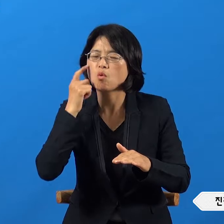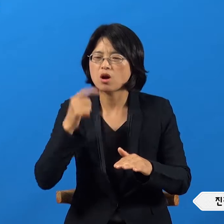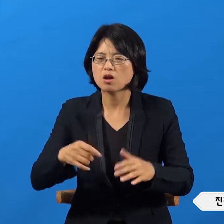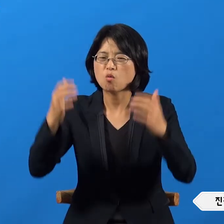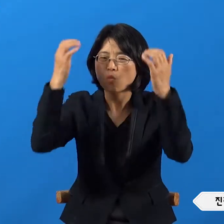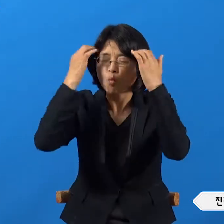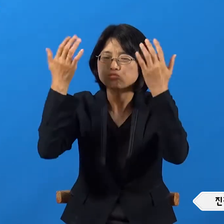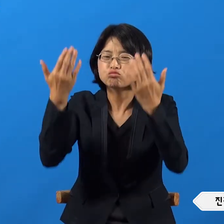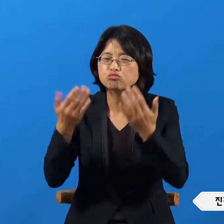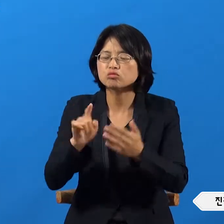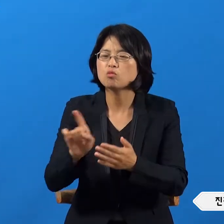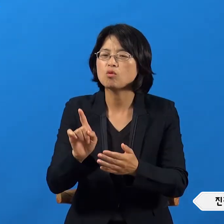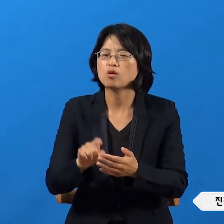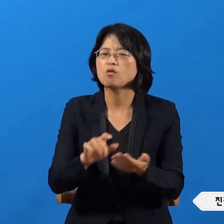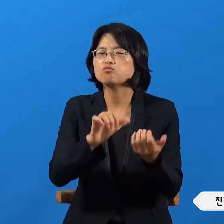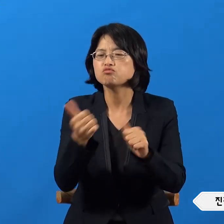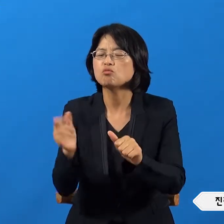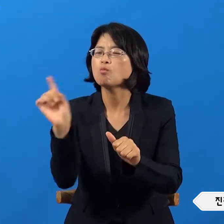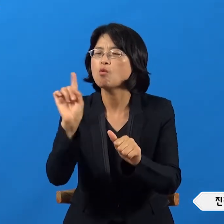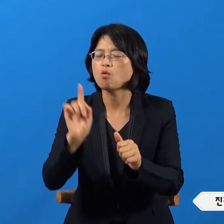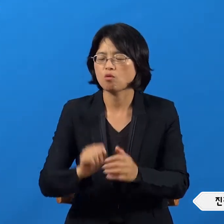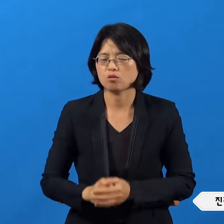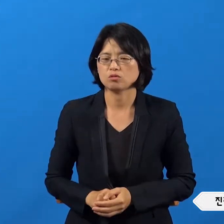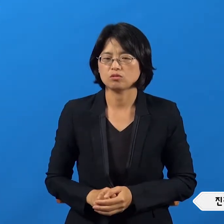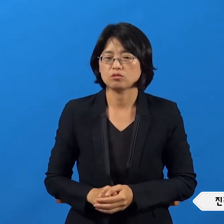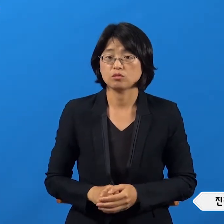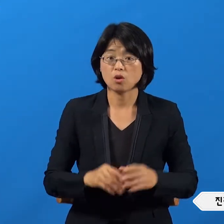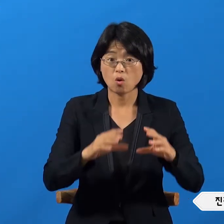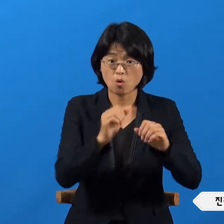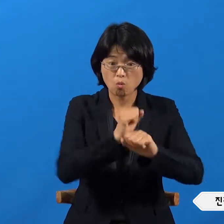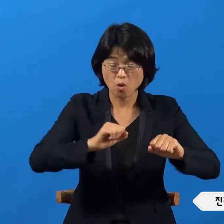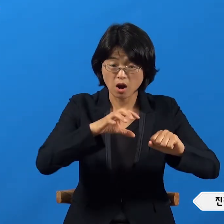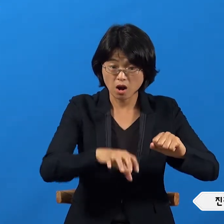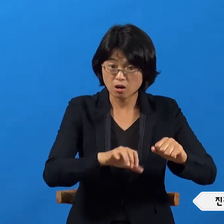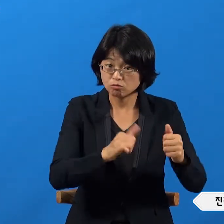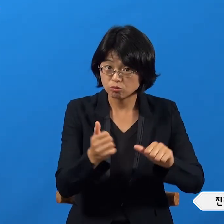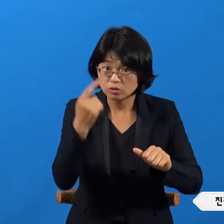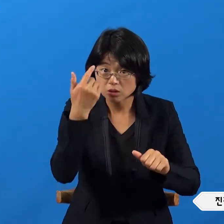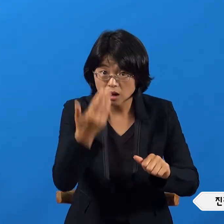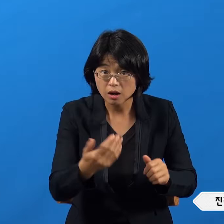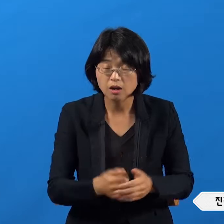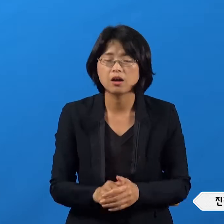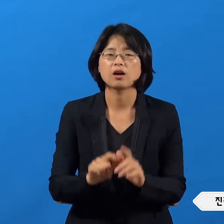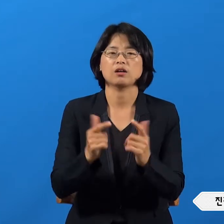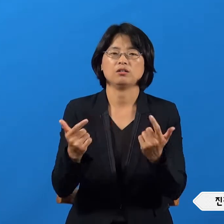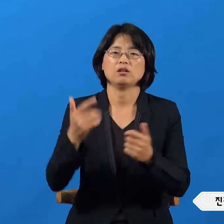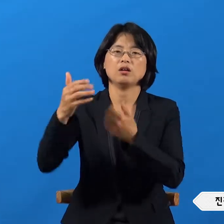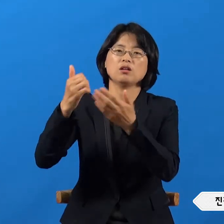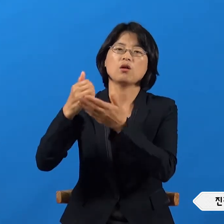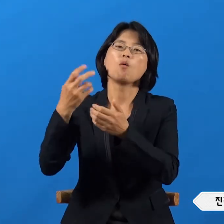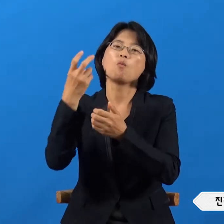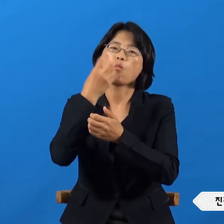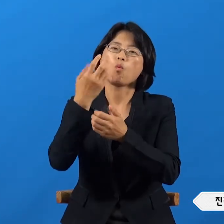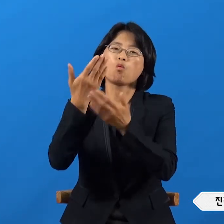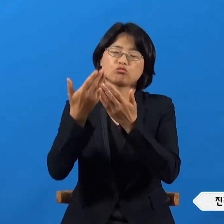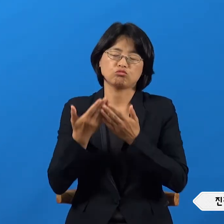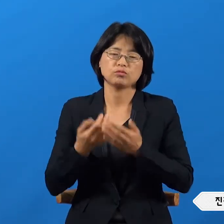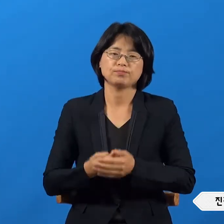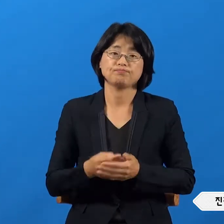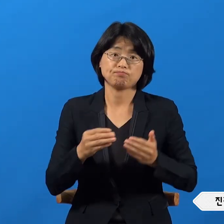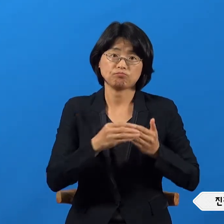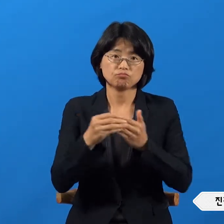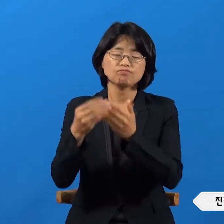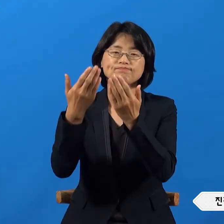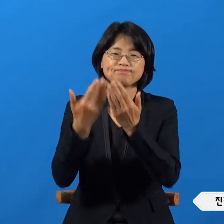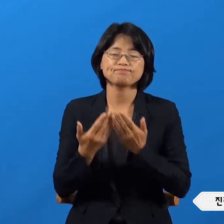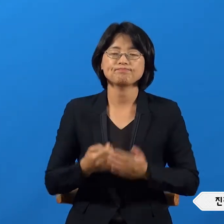광야에서 죽었습니까? 그렇지 않습니다. 하나님이 보호하셨습니다. 하나님이 인도하셨습니다. 그들은 이야기합니다.